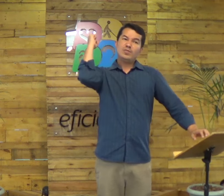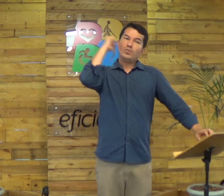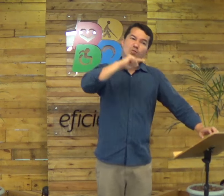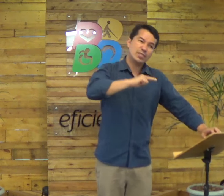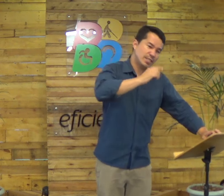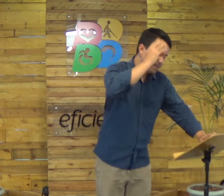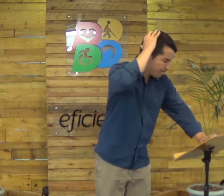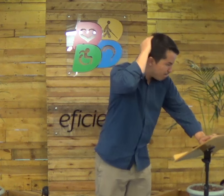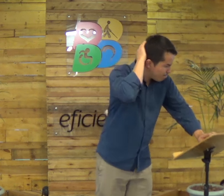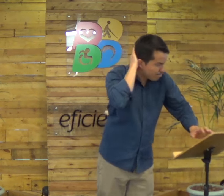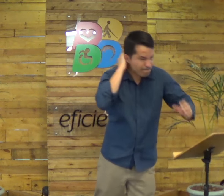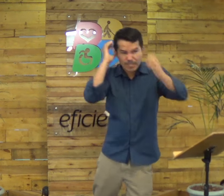para que a gente tenha uma situação, não consegui,